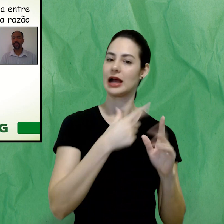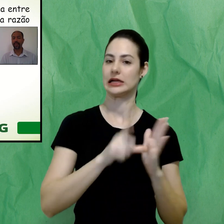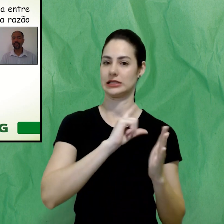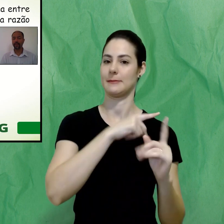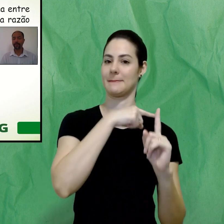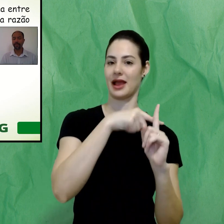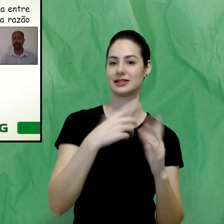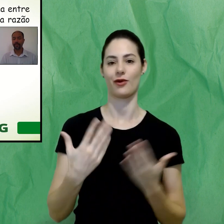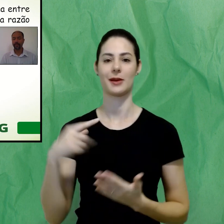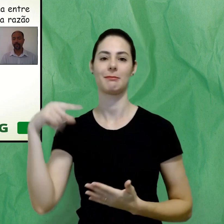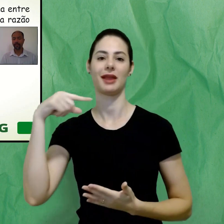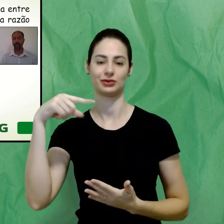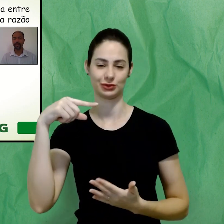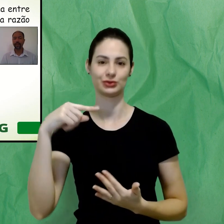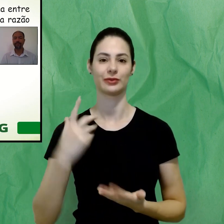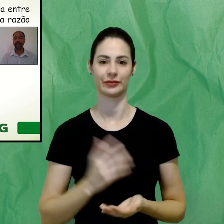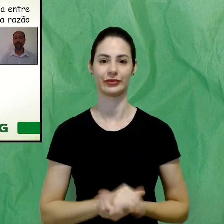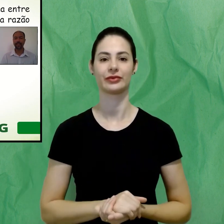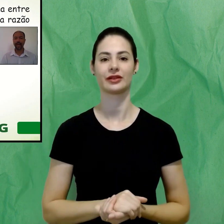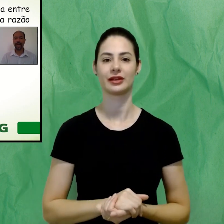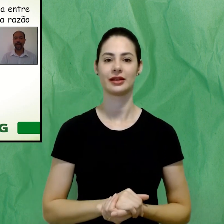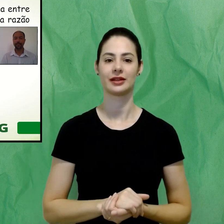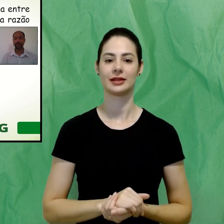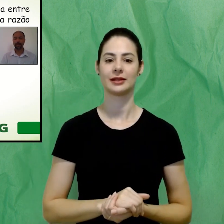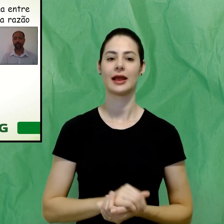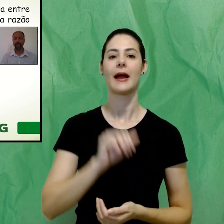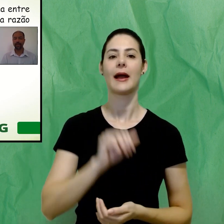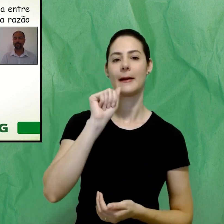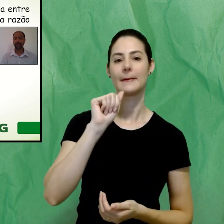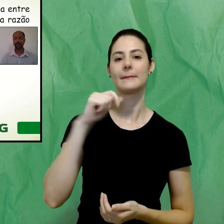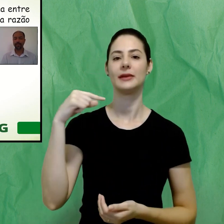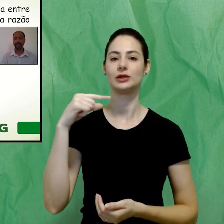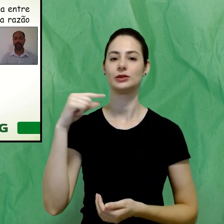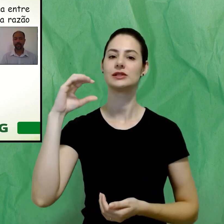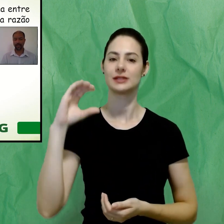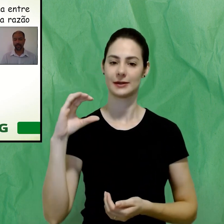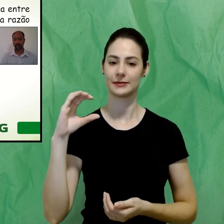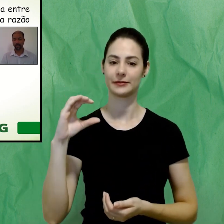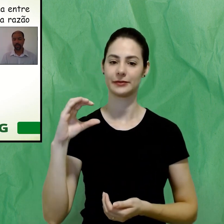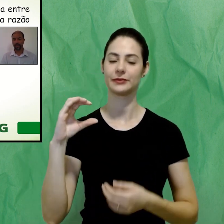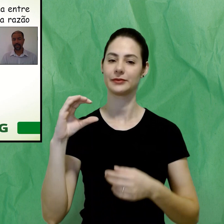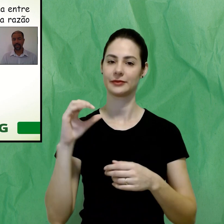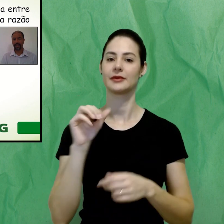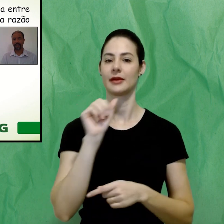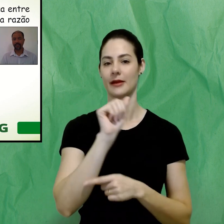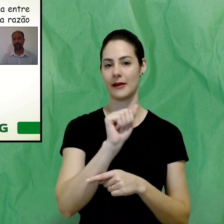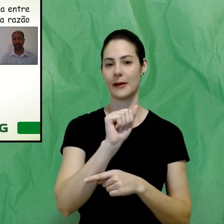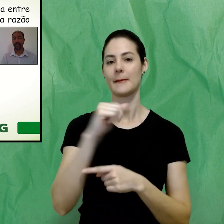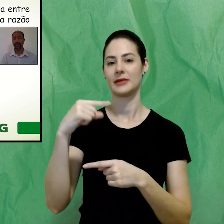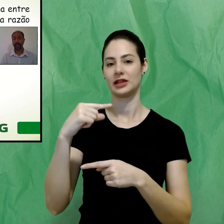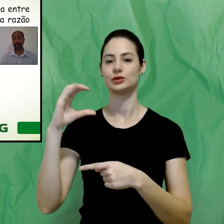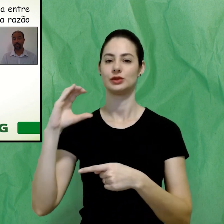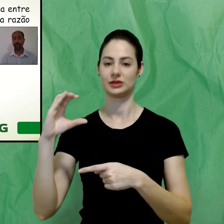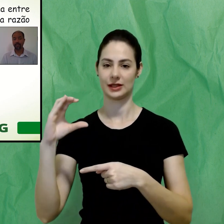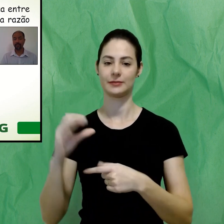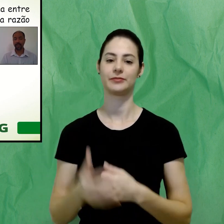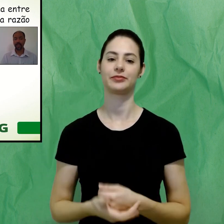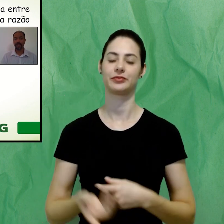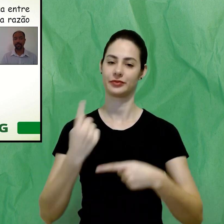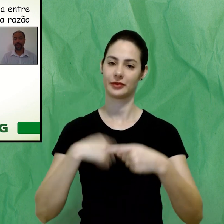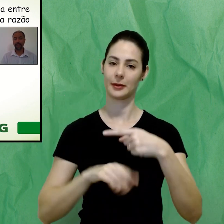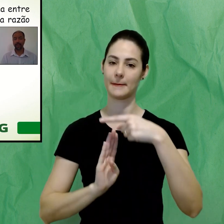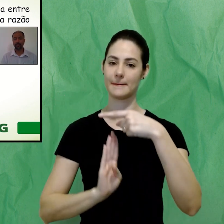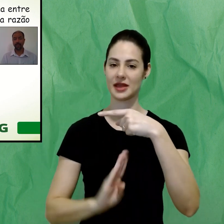uma subtração. Ok? Então fala aqui A menos C dos antecedentes, dos